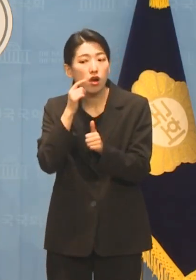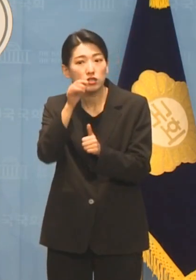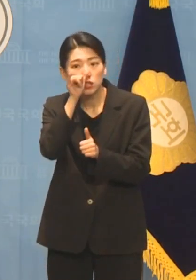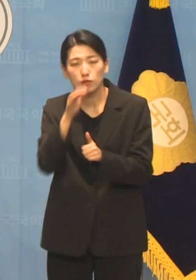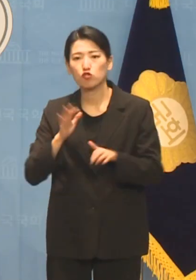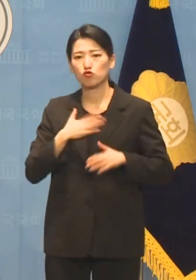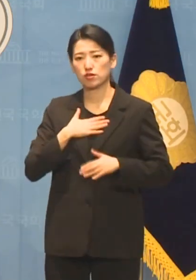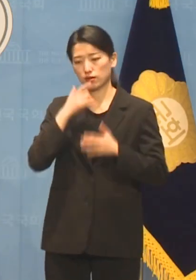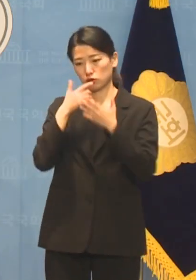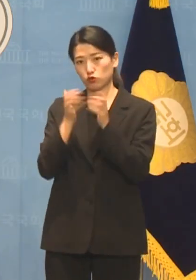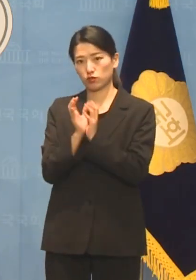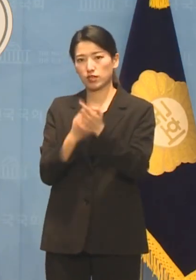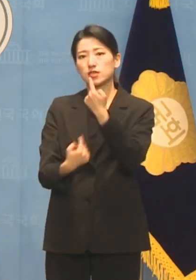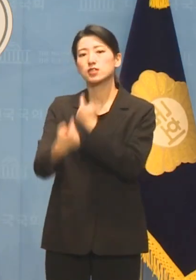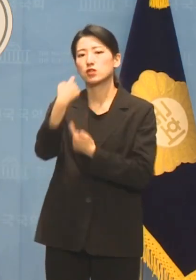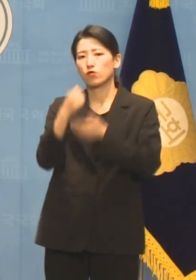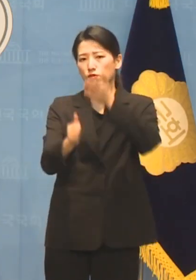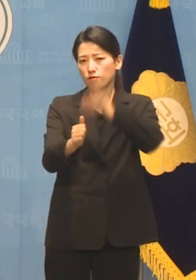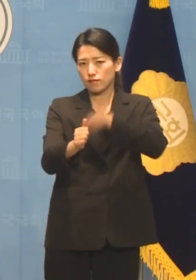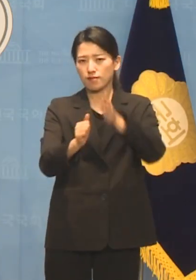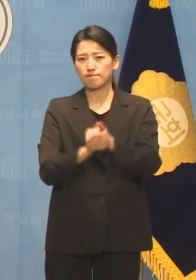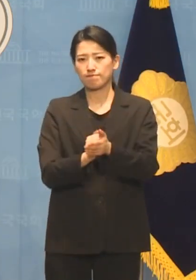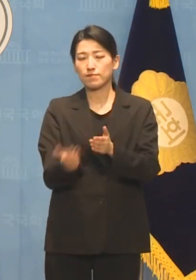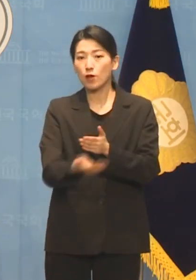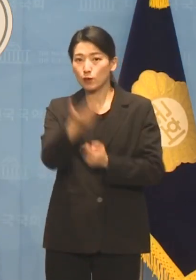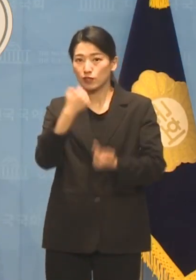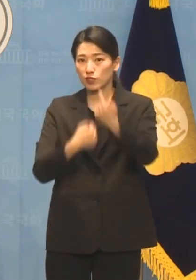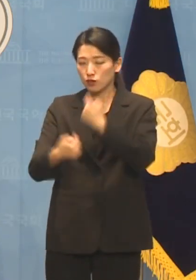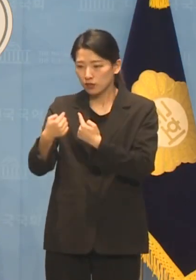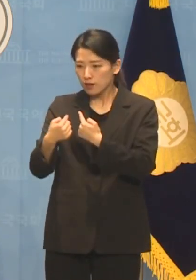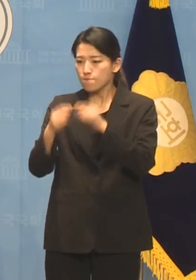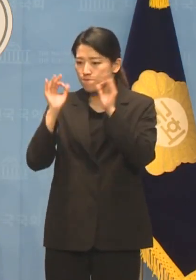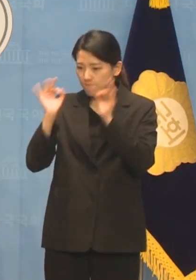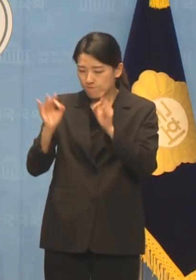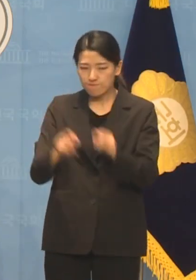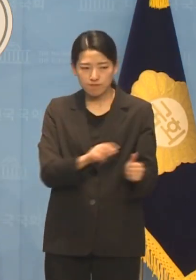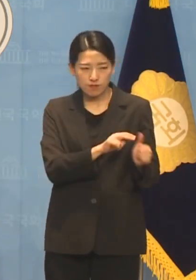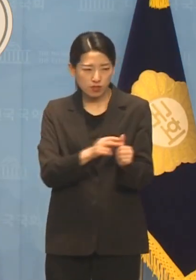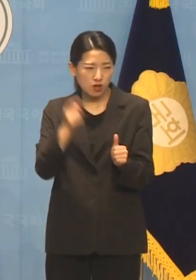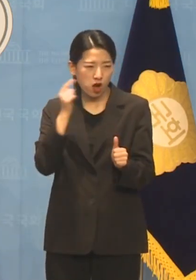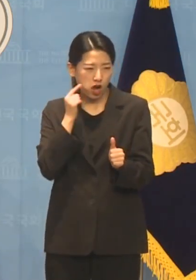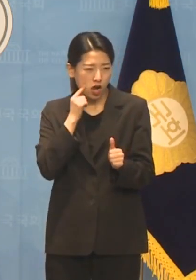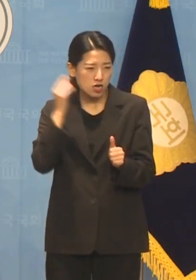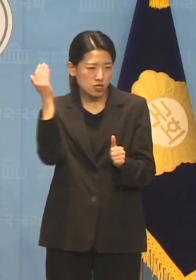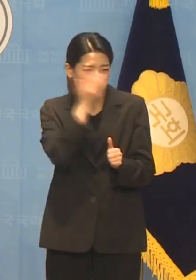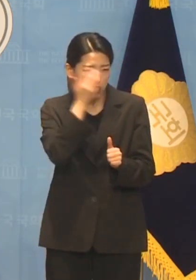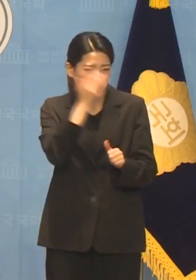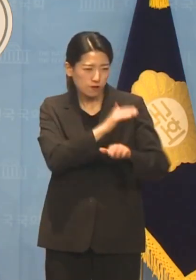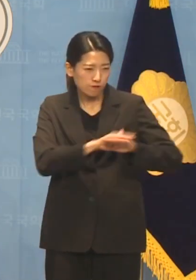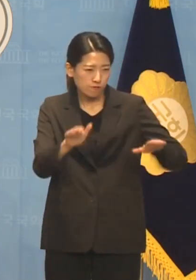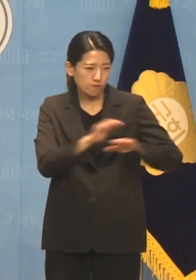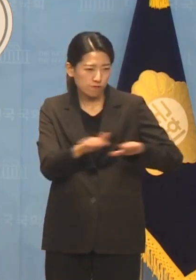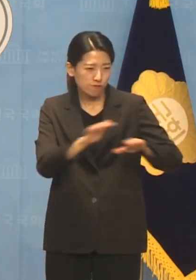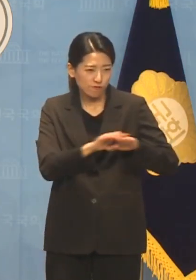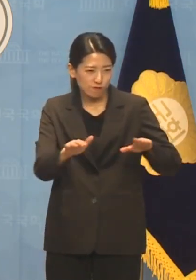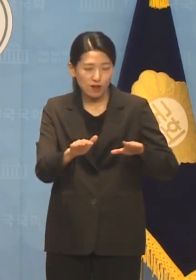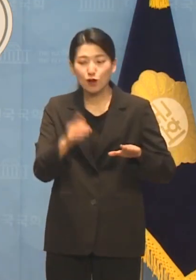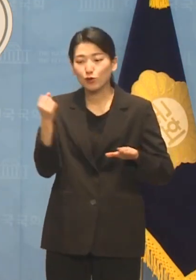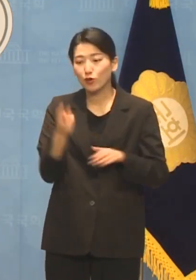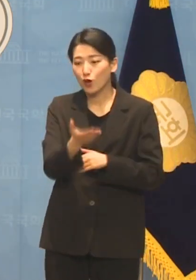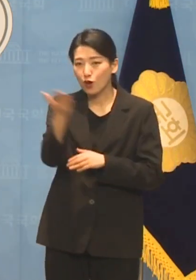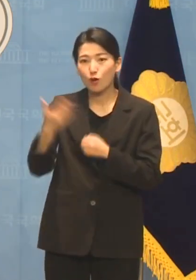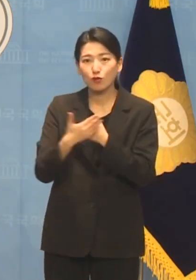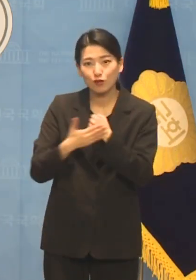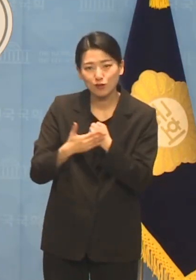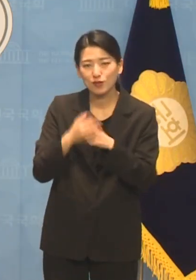민주파출소로 제보해 주시기 바랍니다. 여러분의 협조가 허위 조작 정보 확산을 막고 건강한 민주주의를 지키는 데 큰 힘이